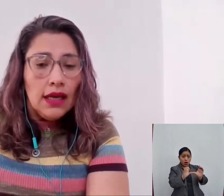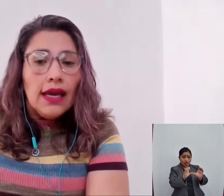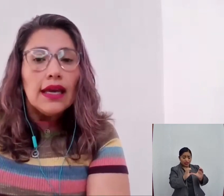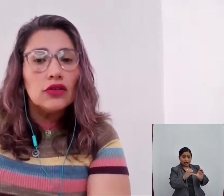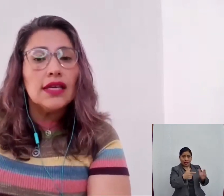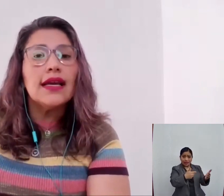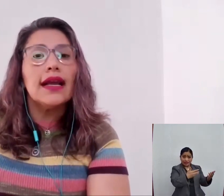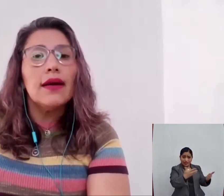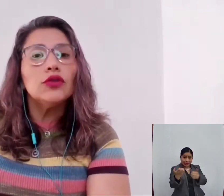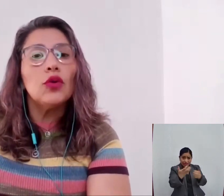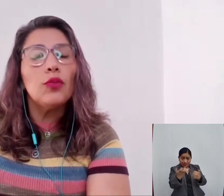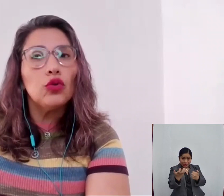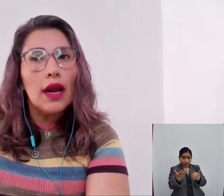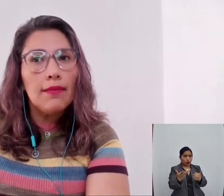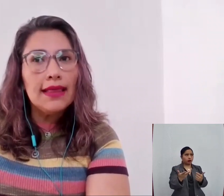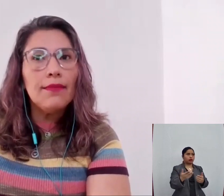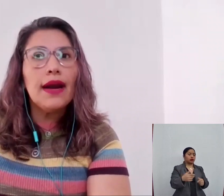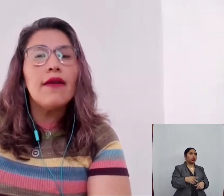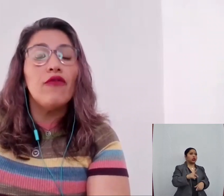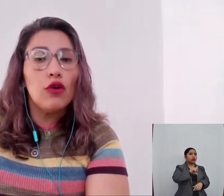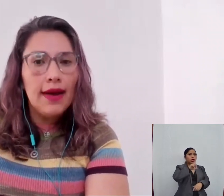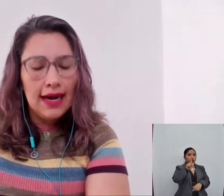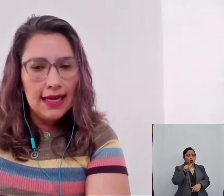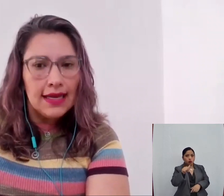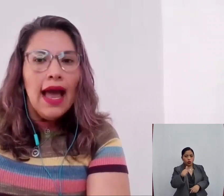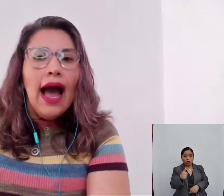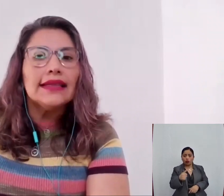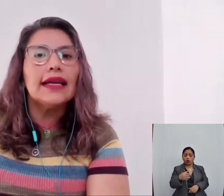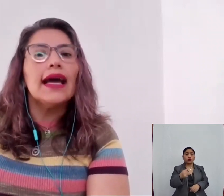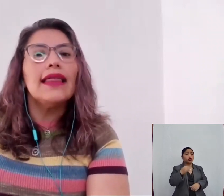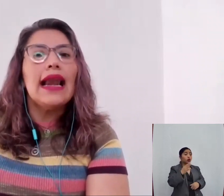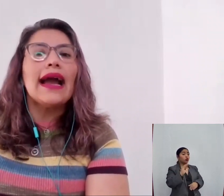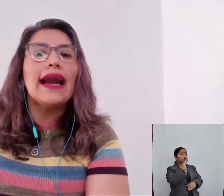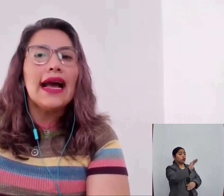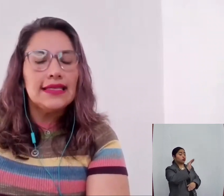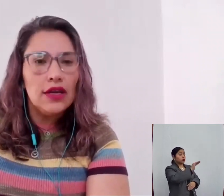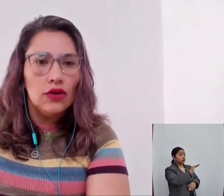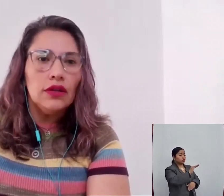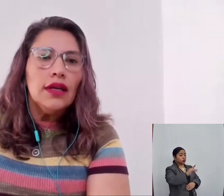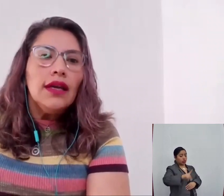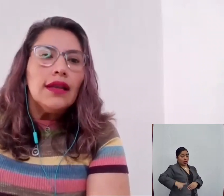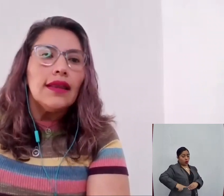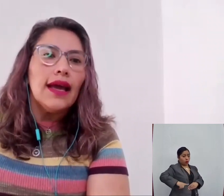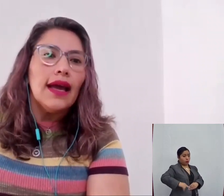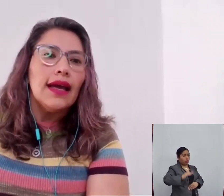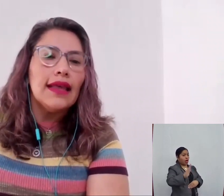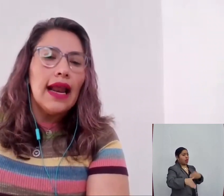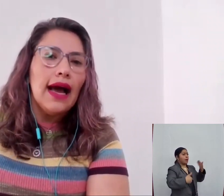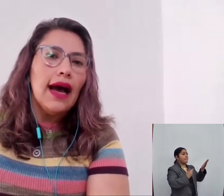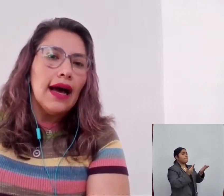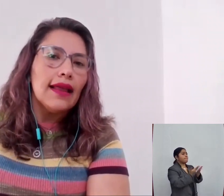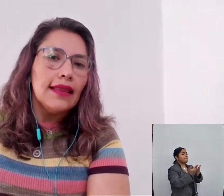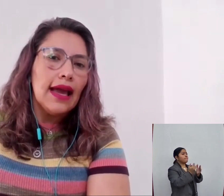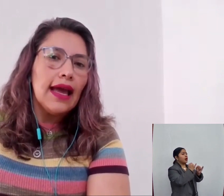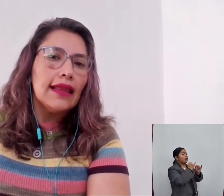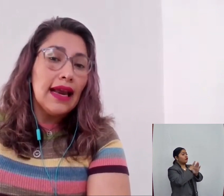UBRIS y nos acercamos muy puntualmente para informarles acerca de la creación de